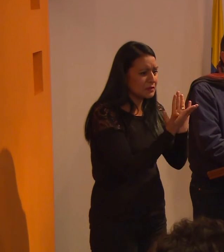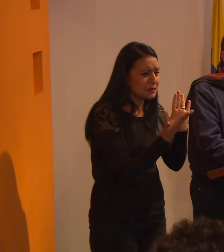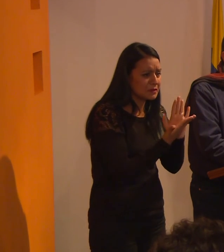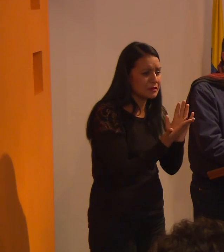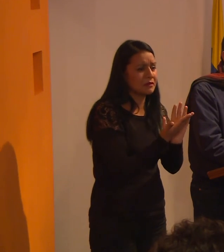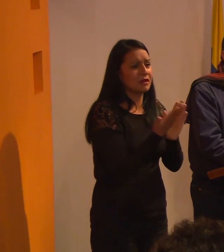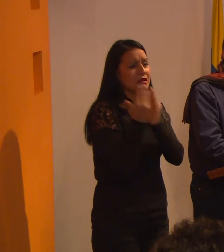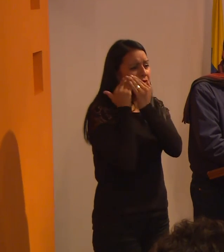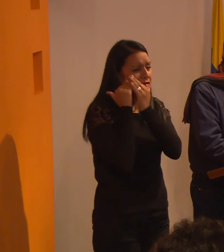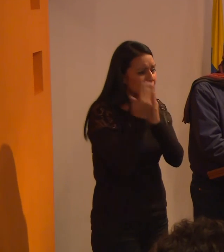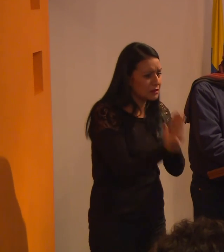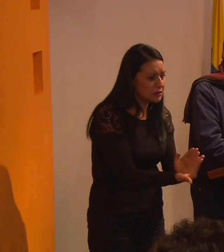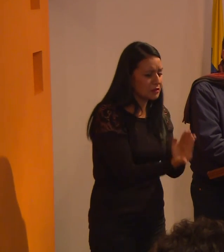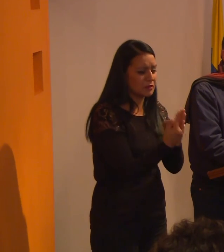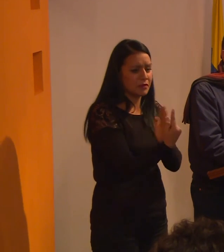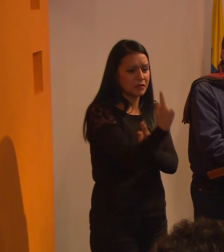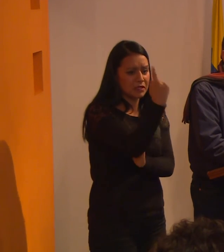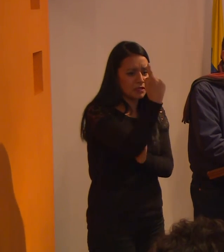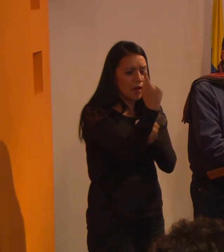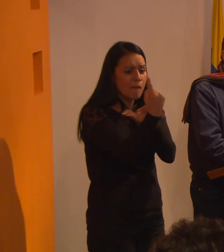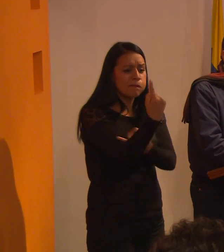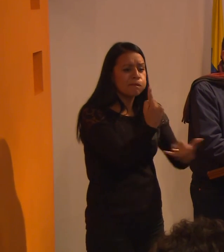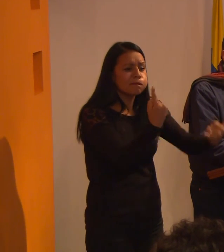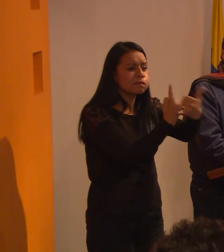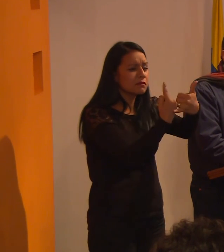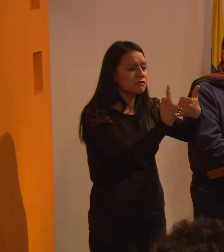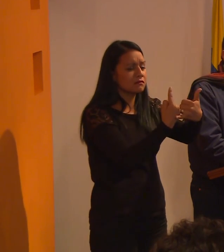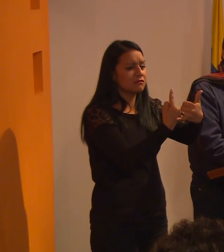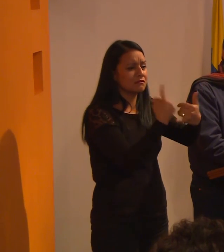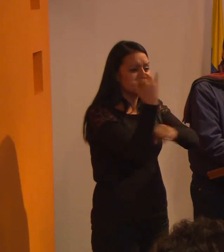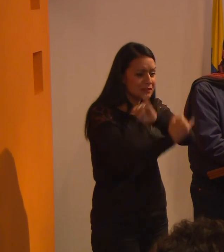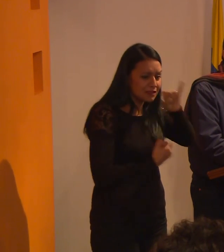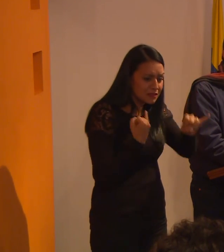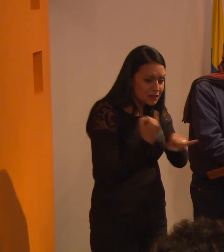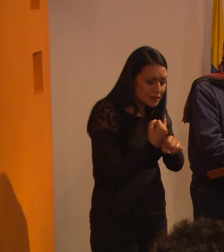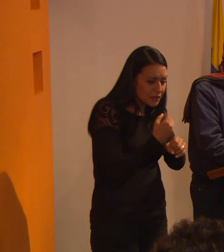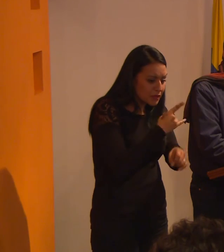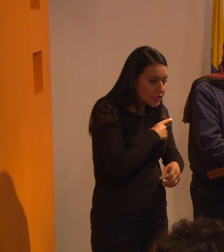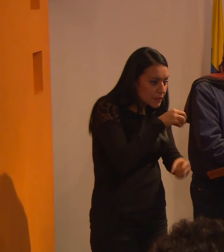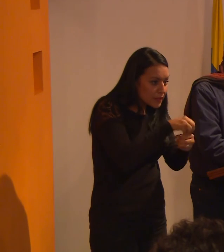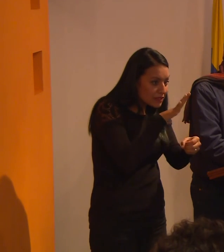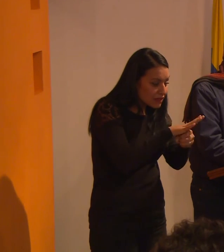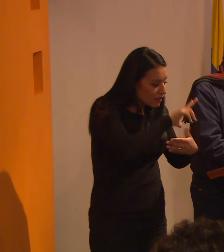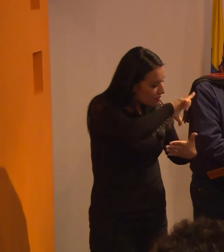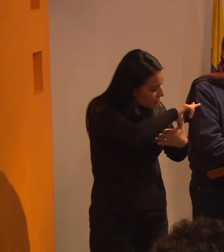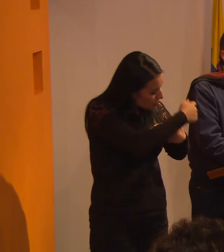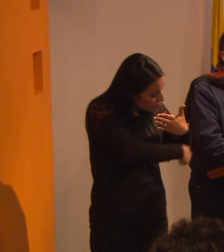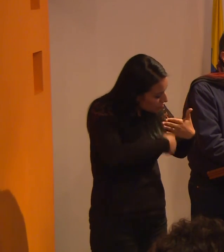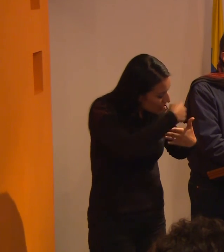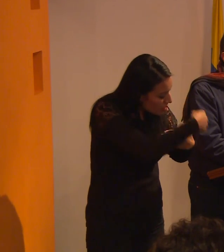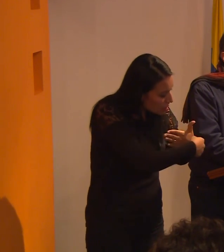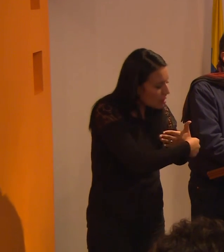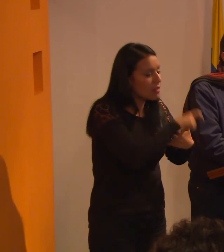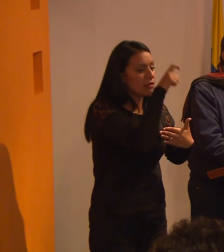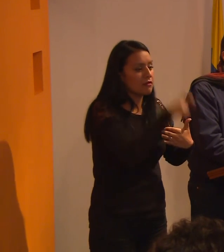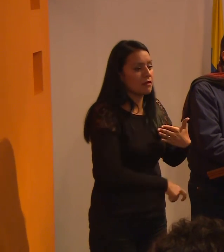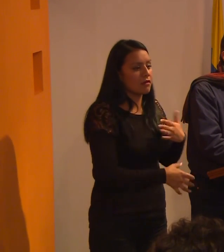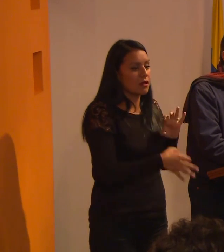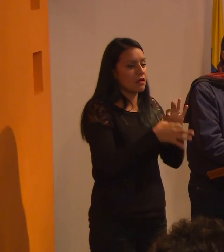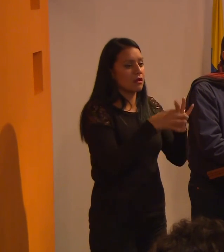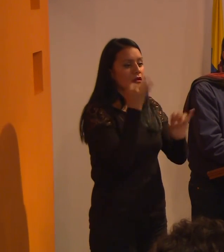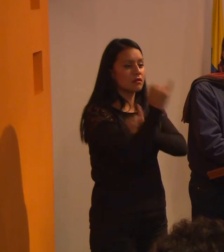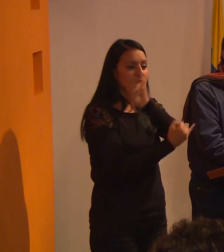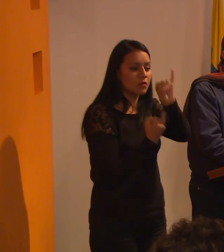la literatura sobre políticas de la universidad pública en Latinoamérica tiene que ver con